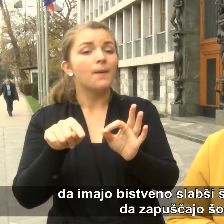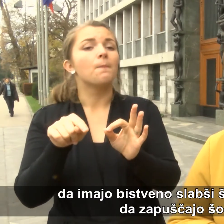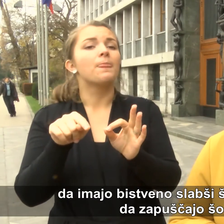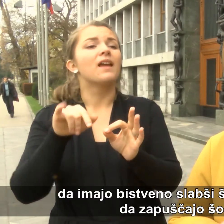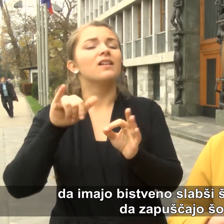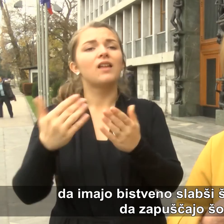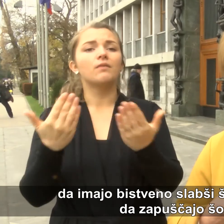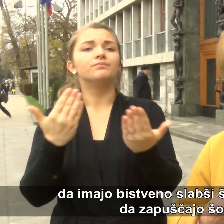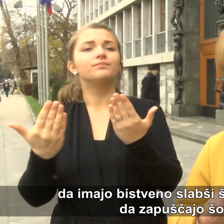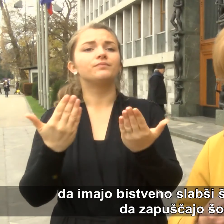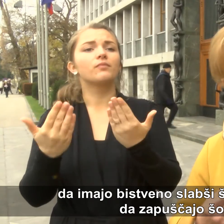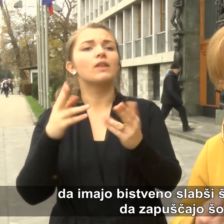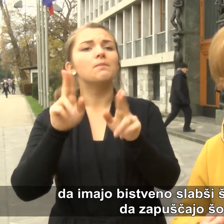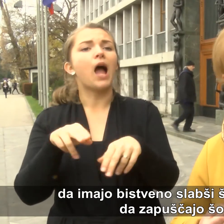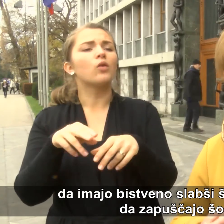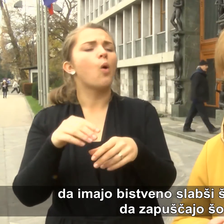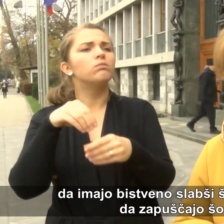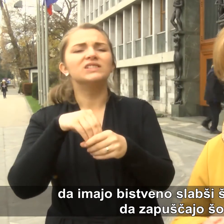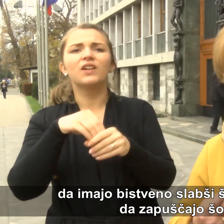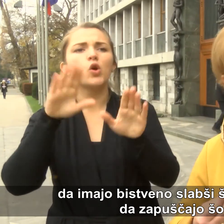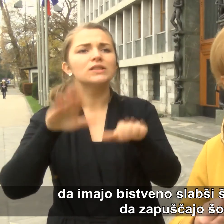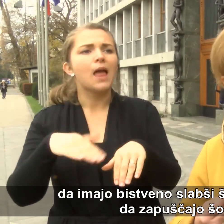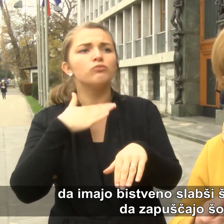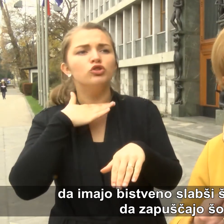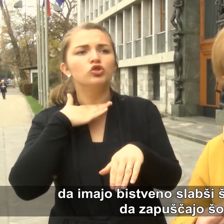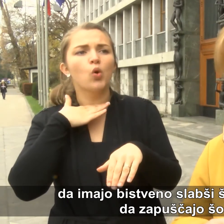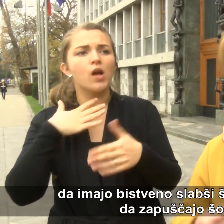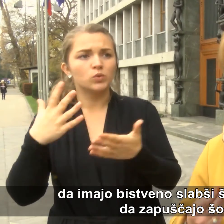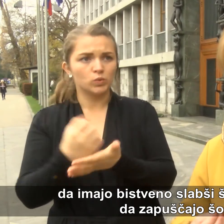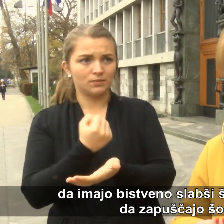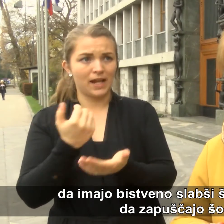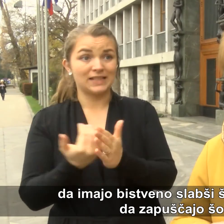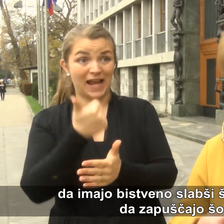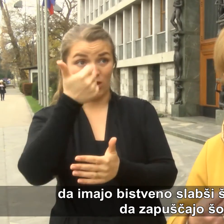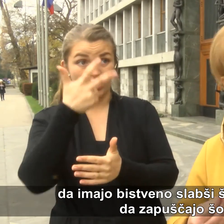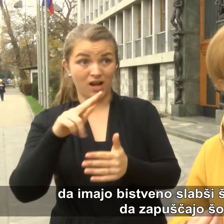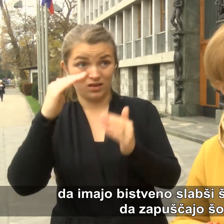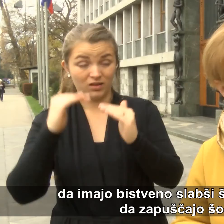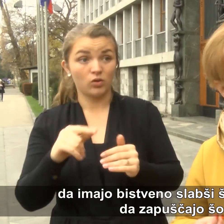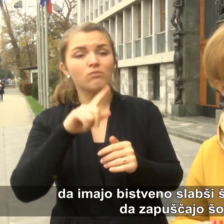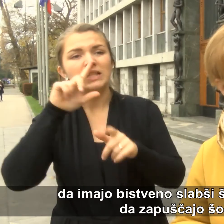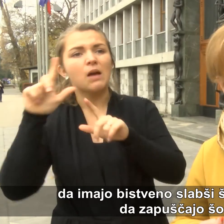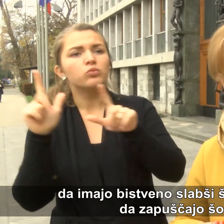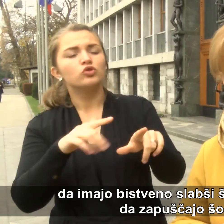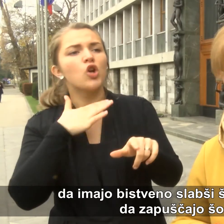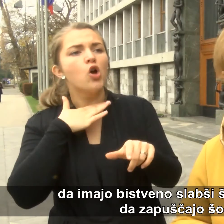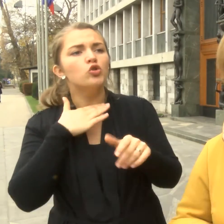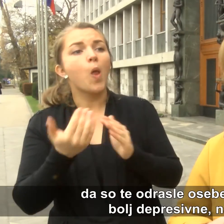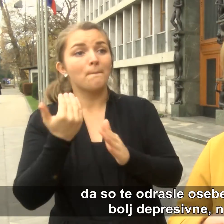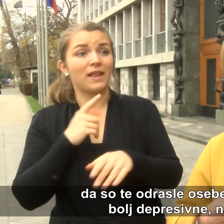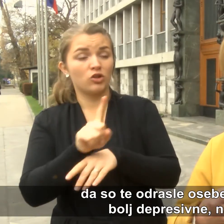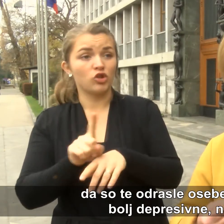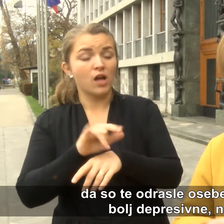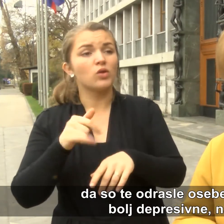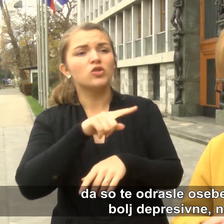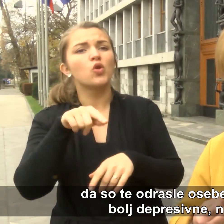imajo bistveno slabši šolski uspeh za tretjino, da zapuščajo šole predhodno, da so te odrasle osebe